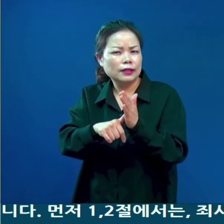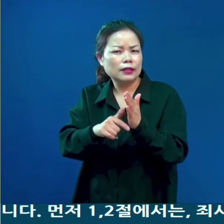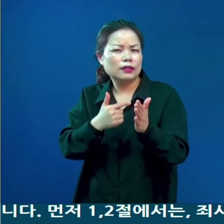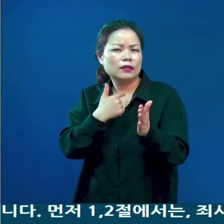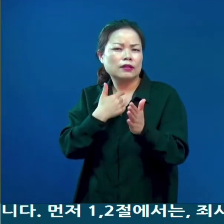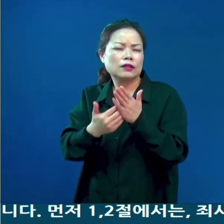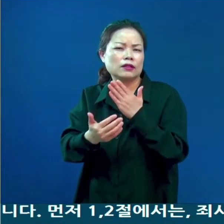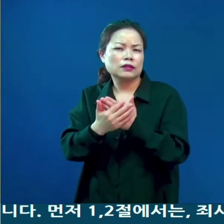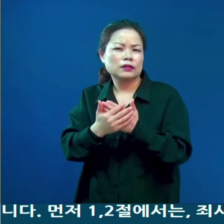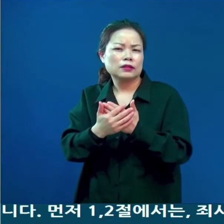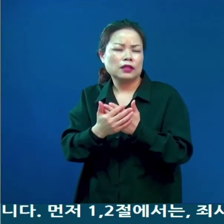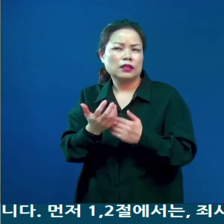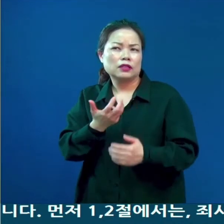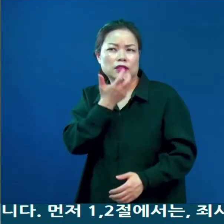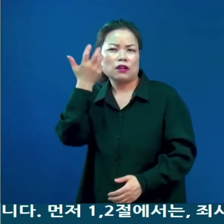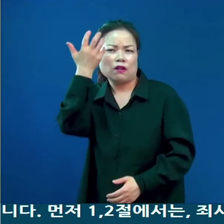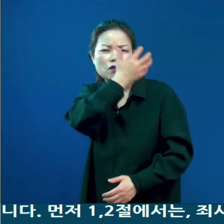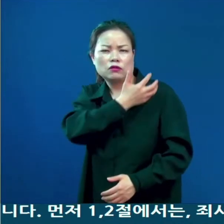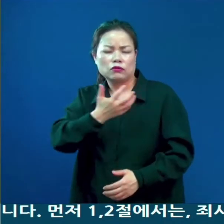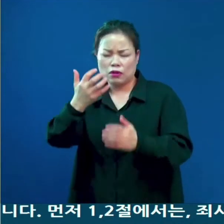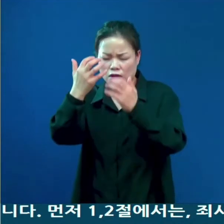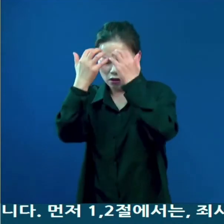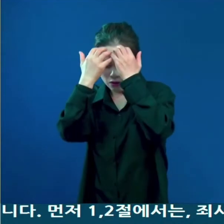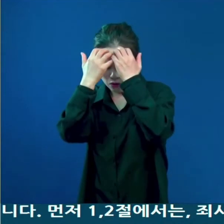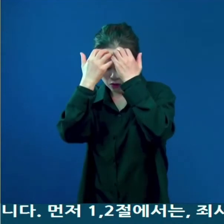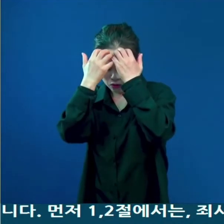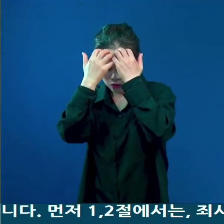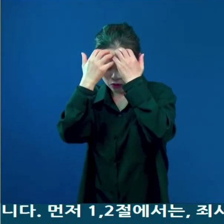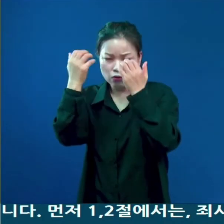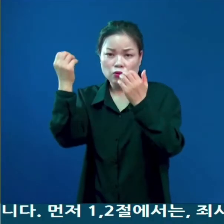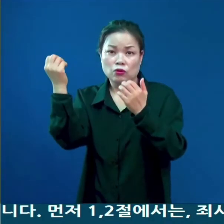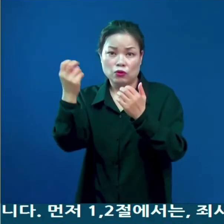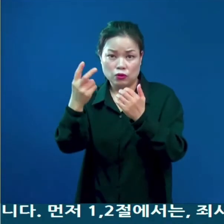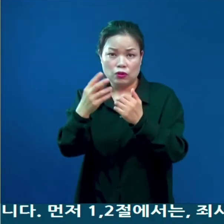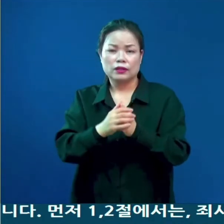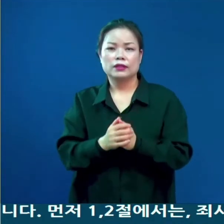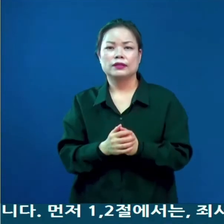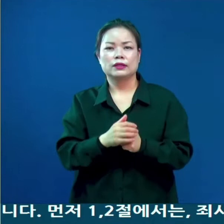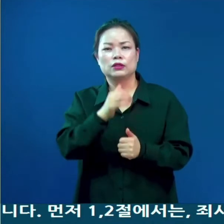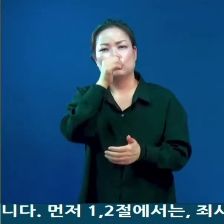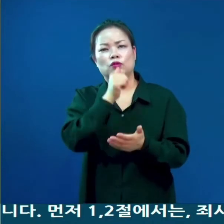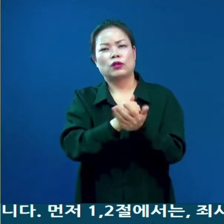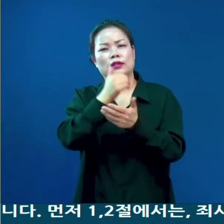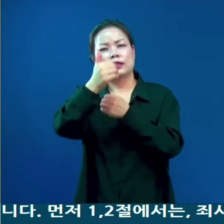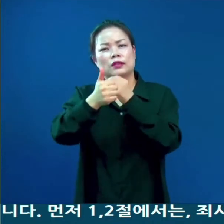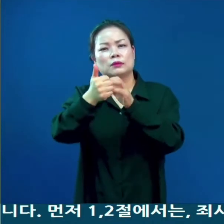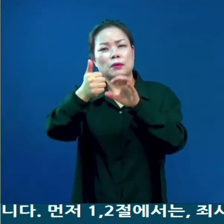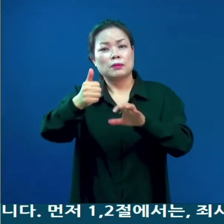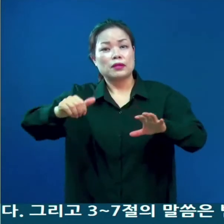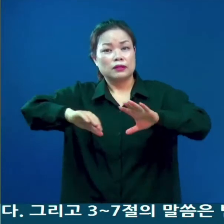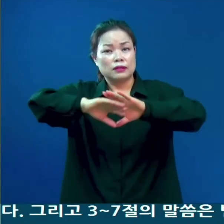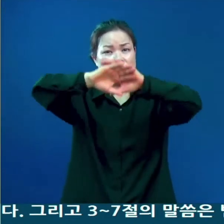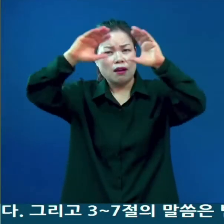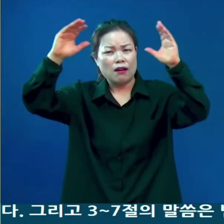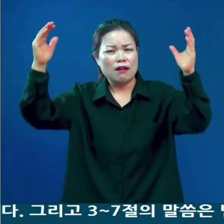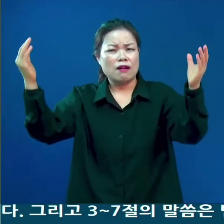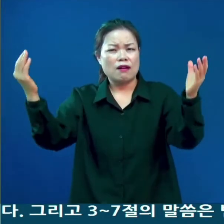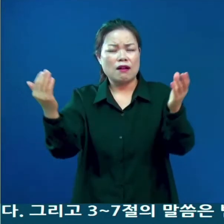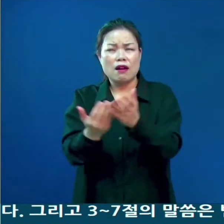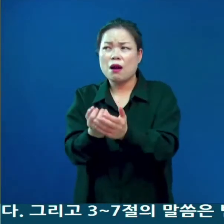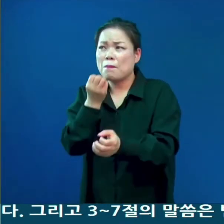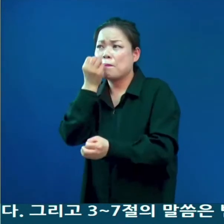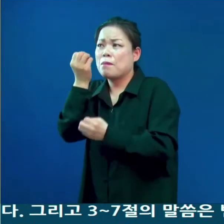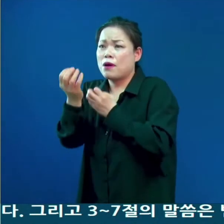되는 영육간의 고통, 그리고 이제 그 죄를 하나님 앞에 다 내어놓고